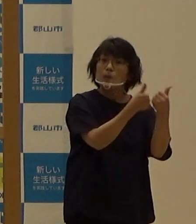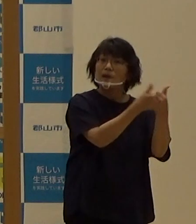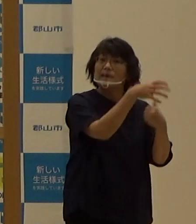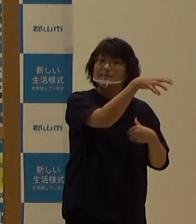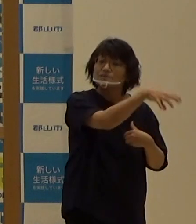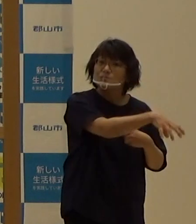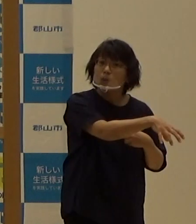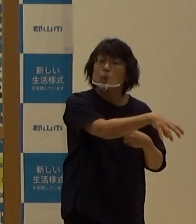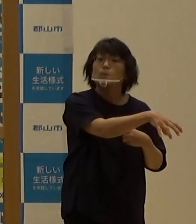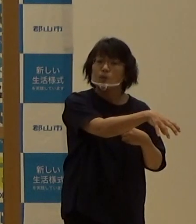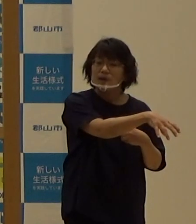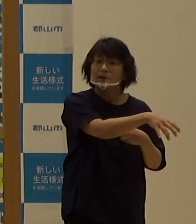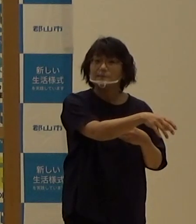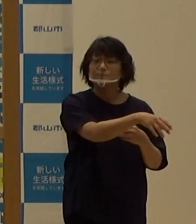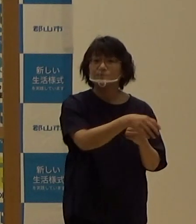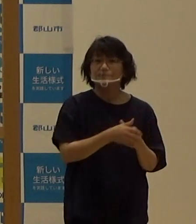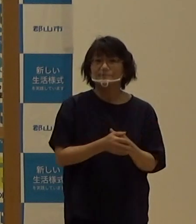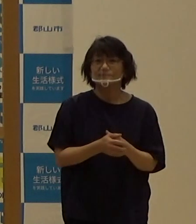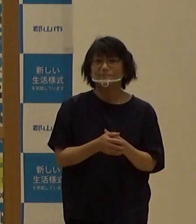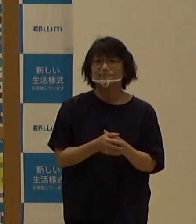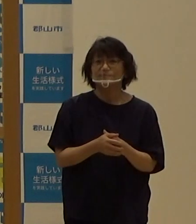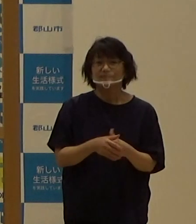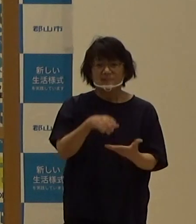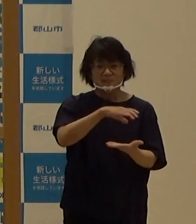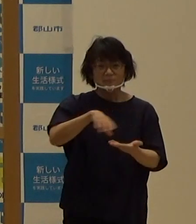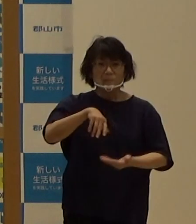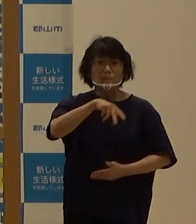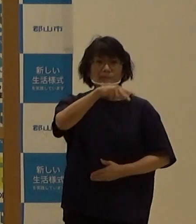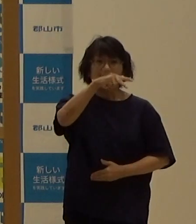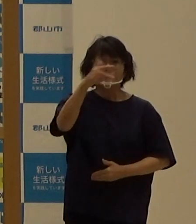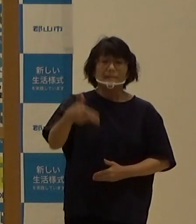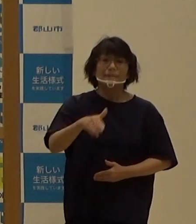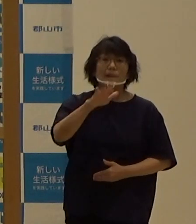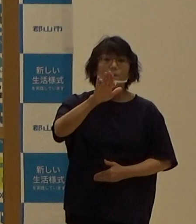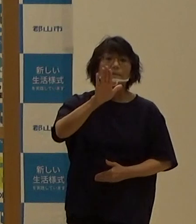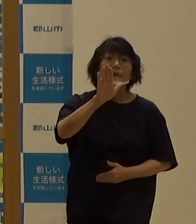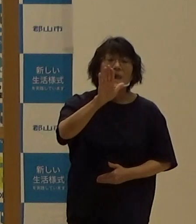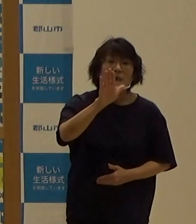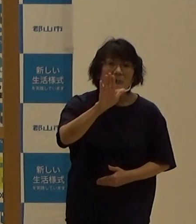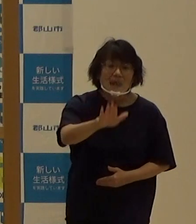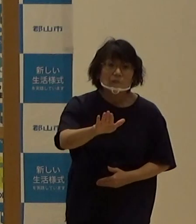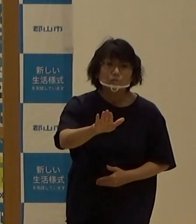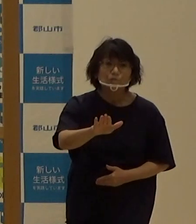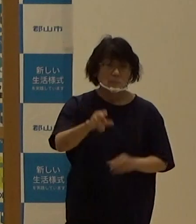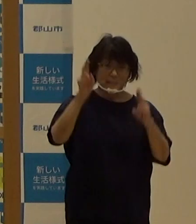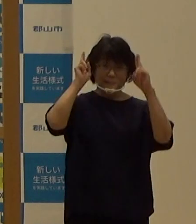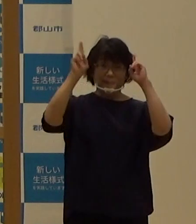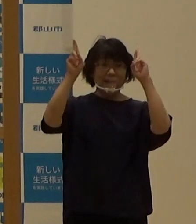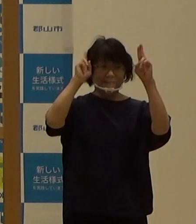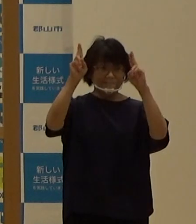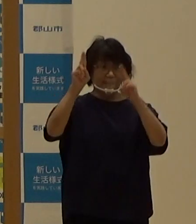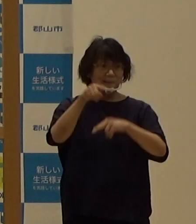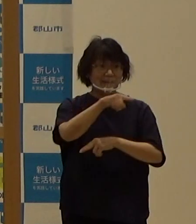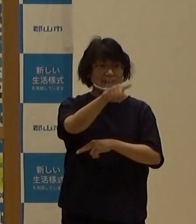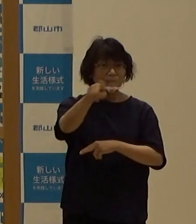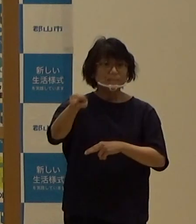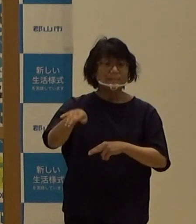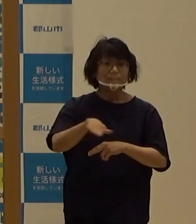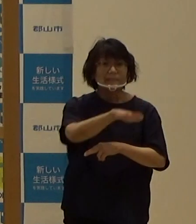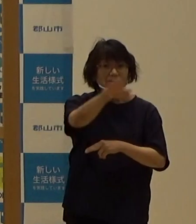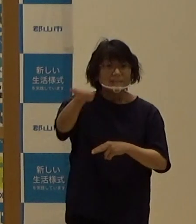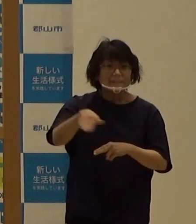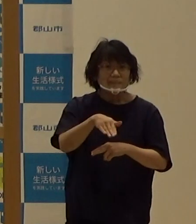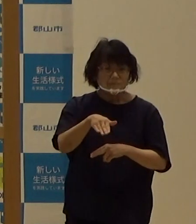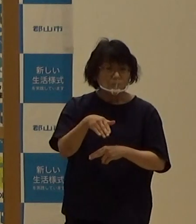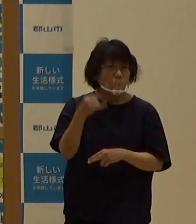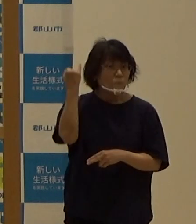げた、の郡山に立地する名古屋方面から来られた企業さんとのご意向も伺